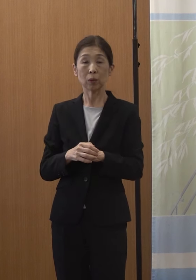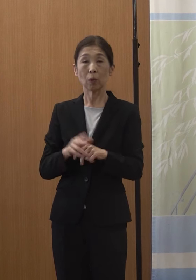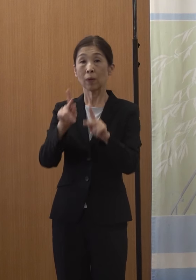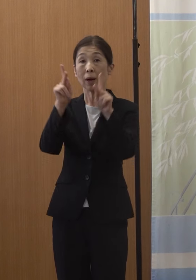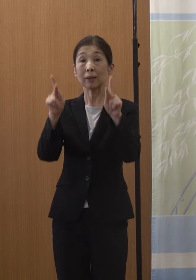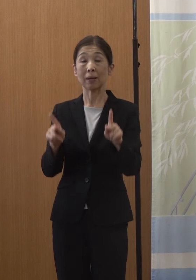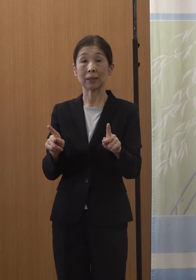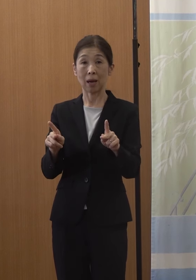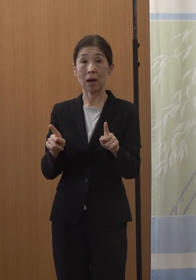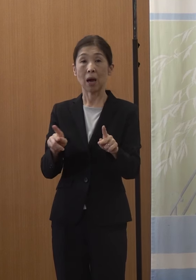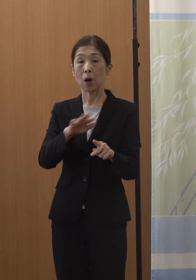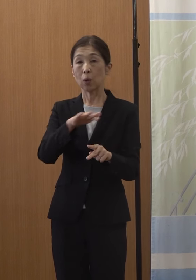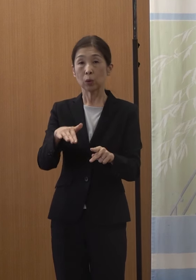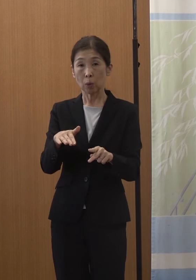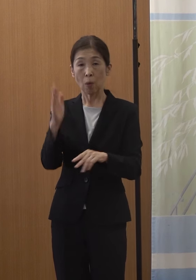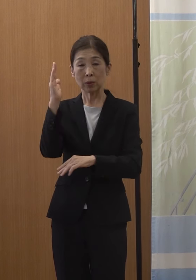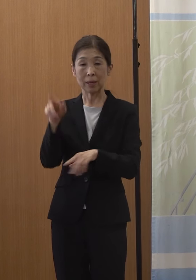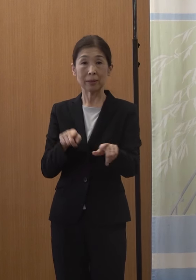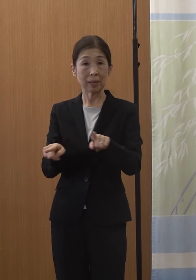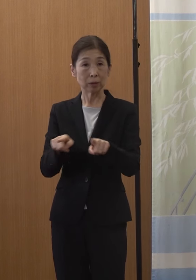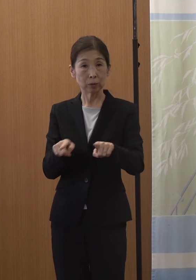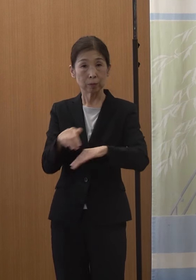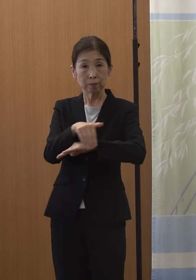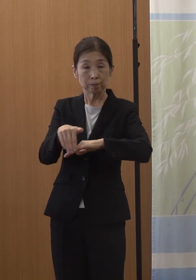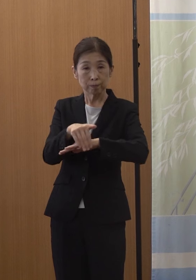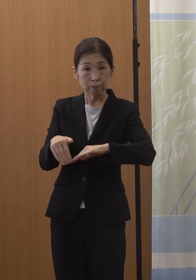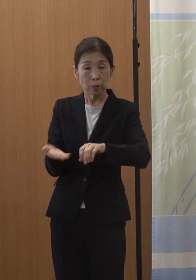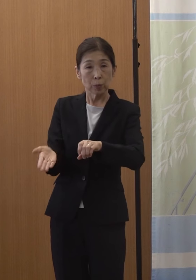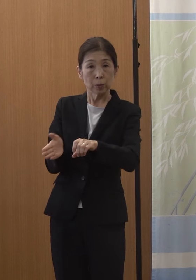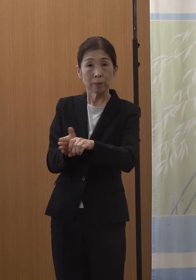ども政策も含めた